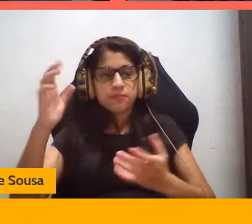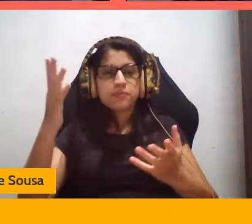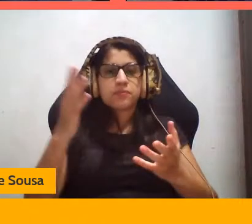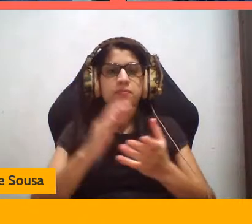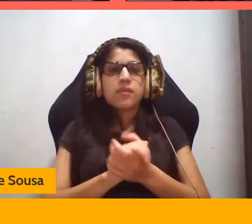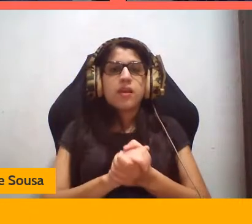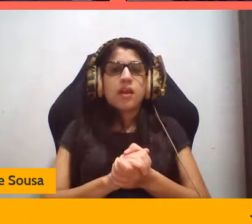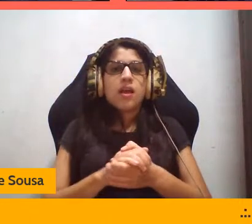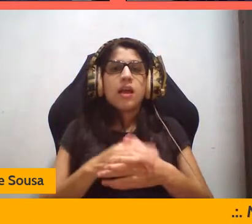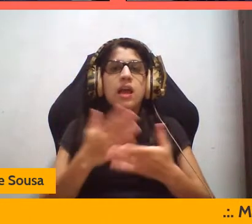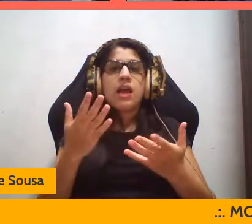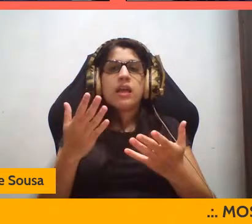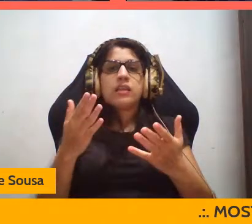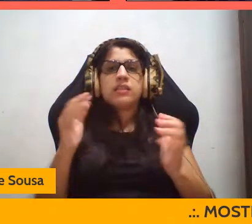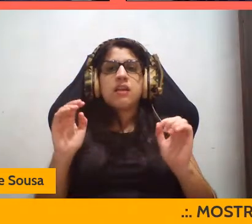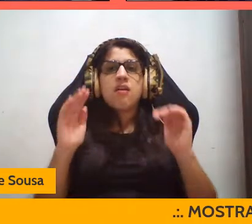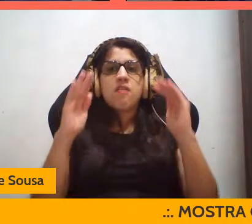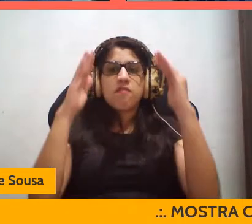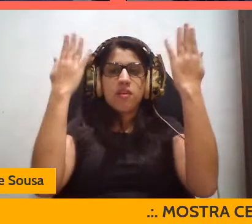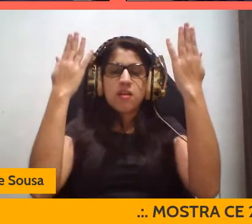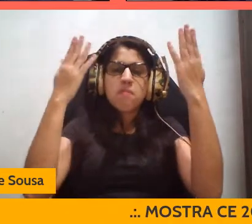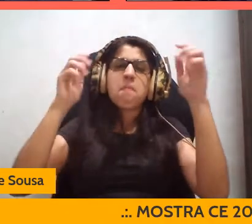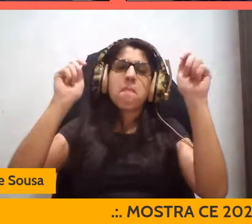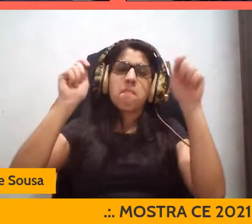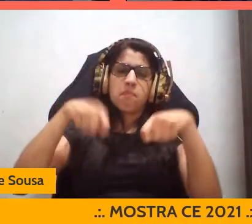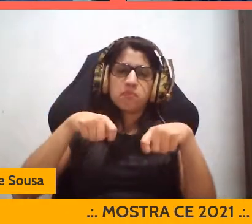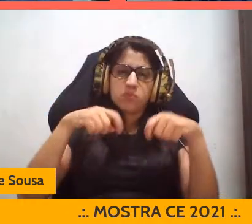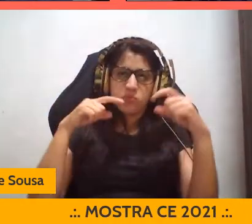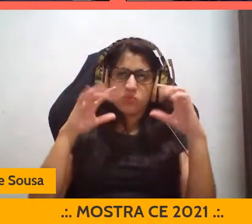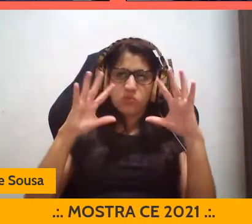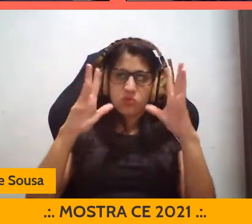permite todos, né, participarem,